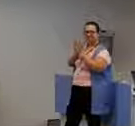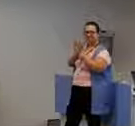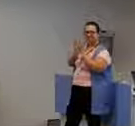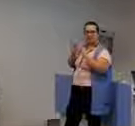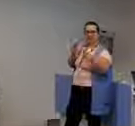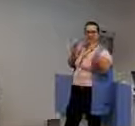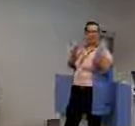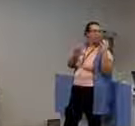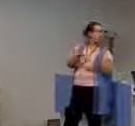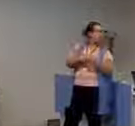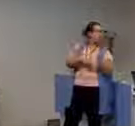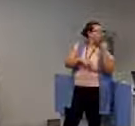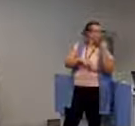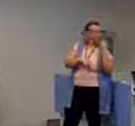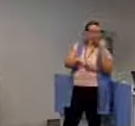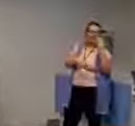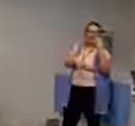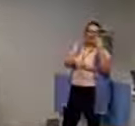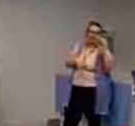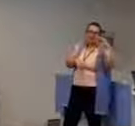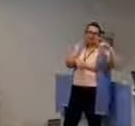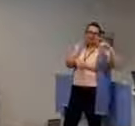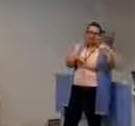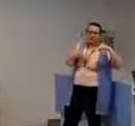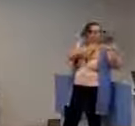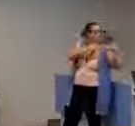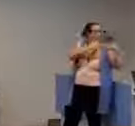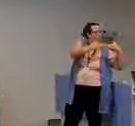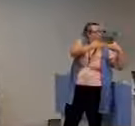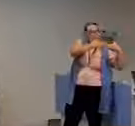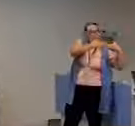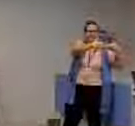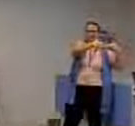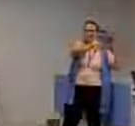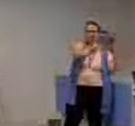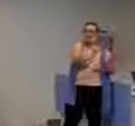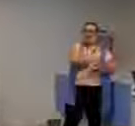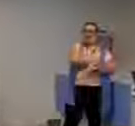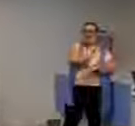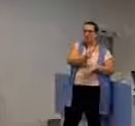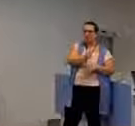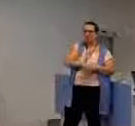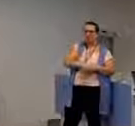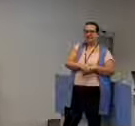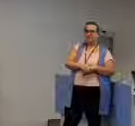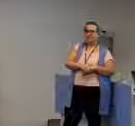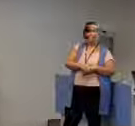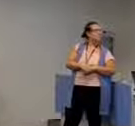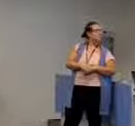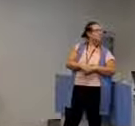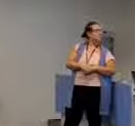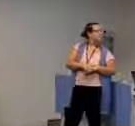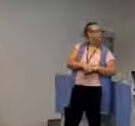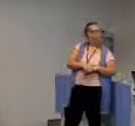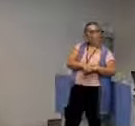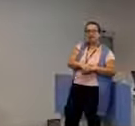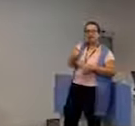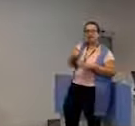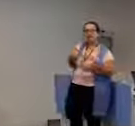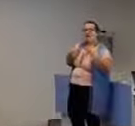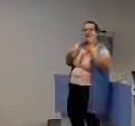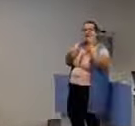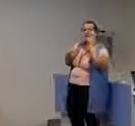ó. Em 13 minutos eu tenho praticamente uma tira inteira desenvolvida. Ok? Esse trabalho em software